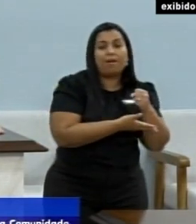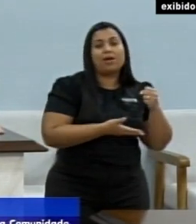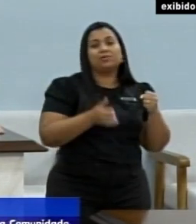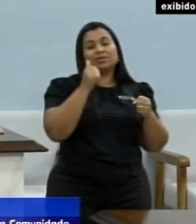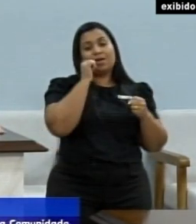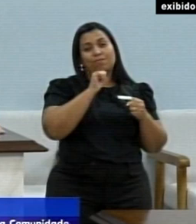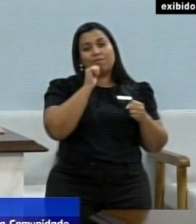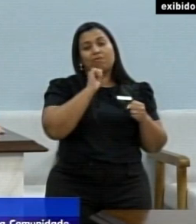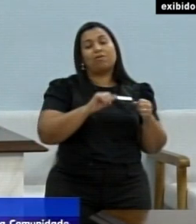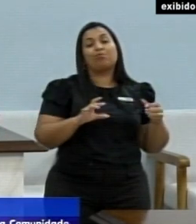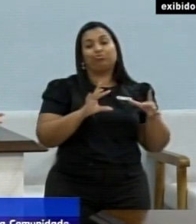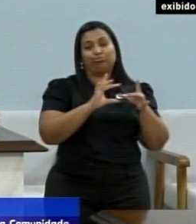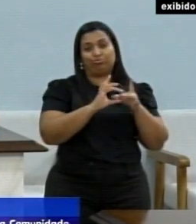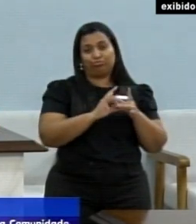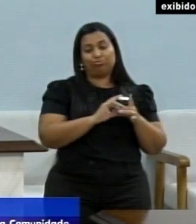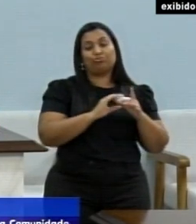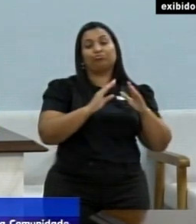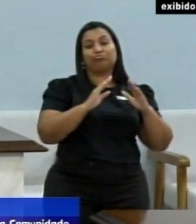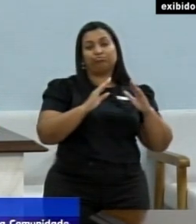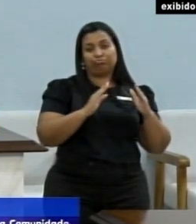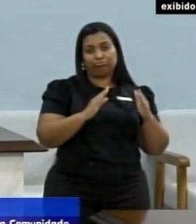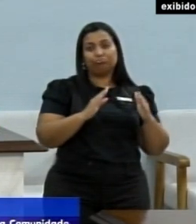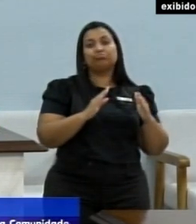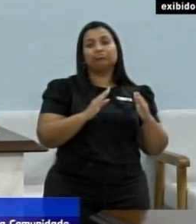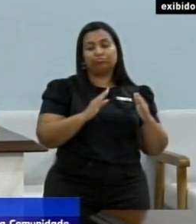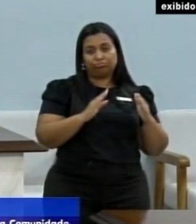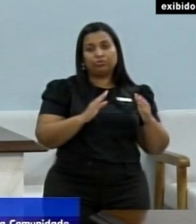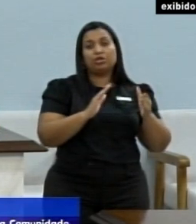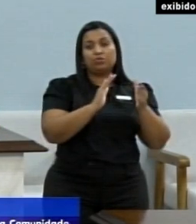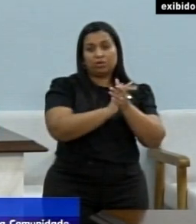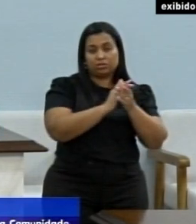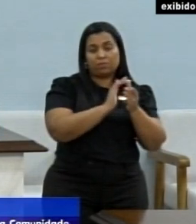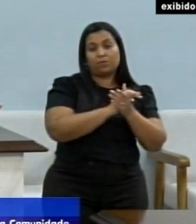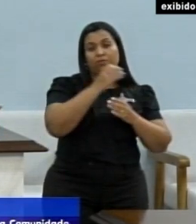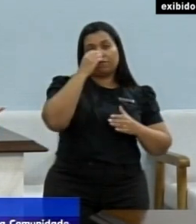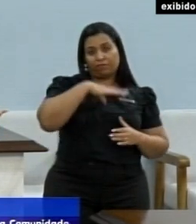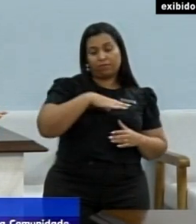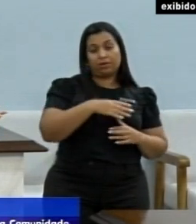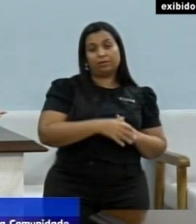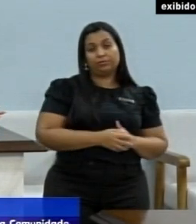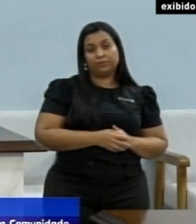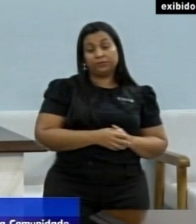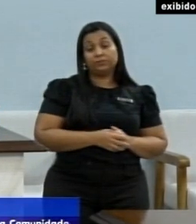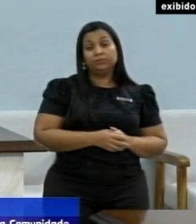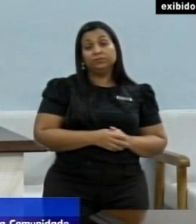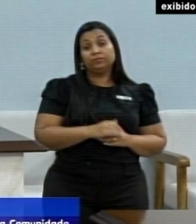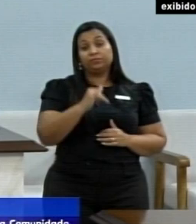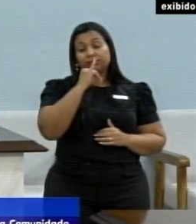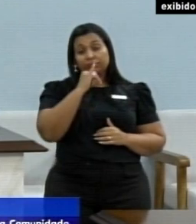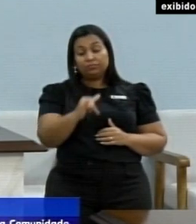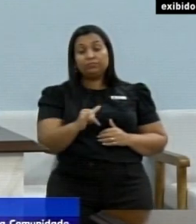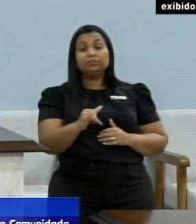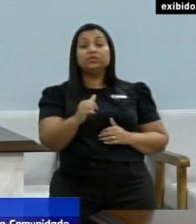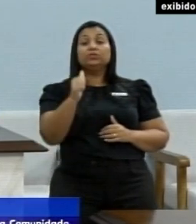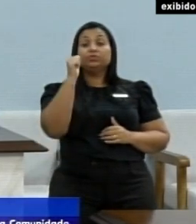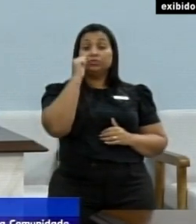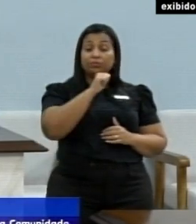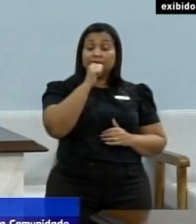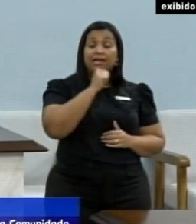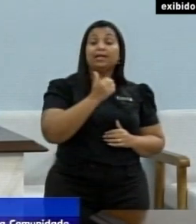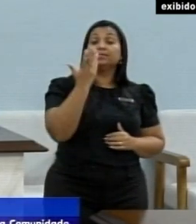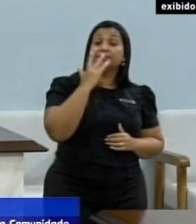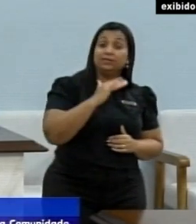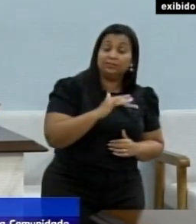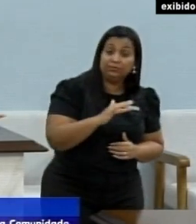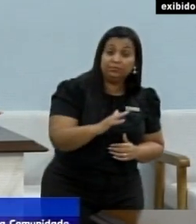de uma relação violenta, dentro de uma relação abusiva. Então, eu estou falando para vocês de mulheres,